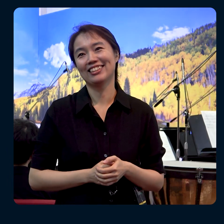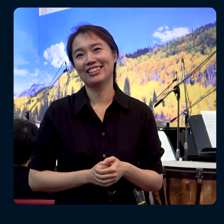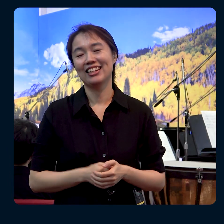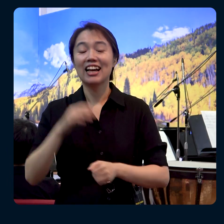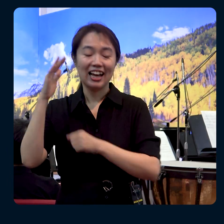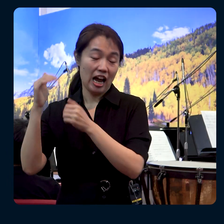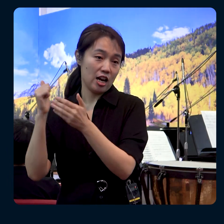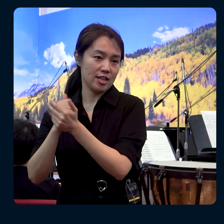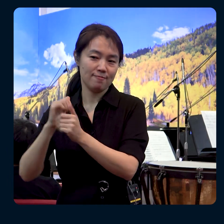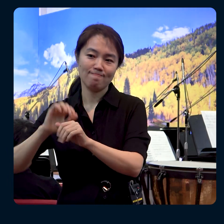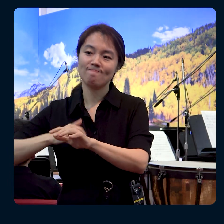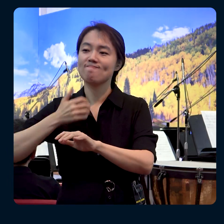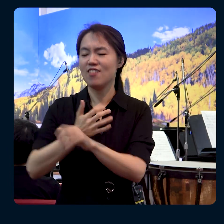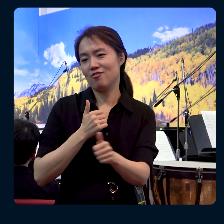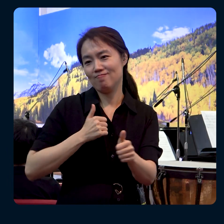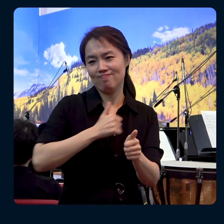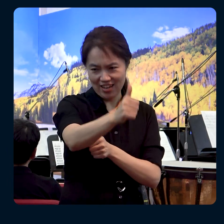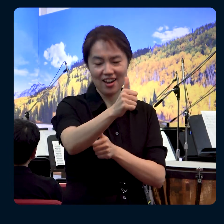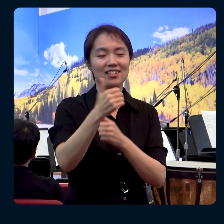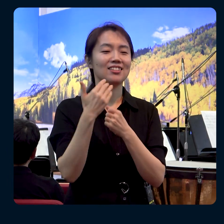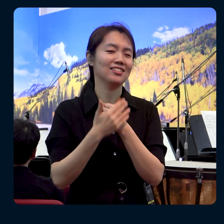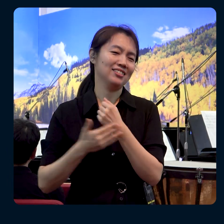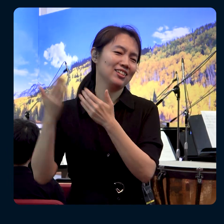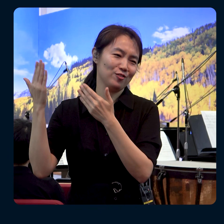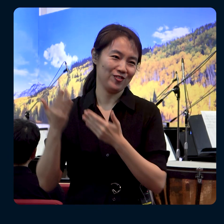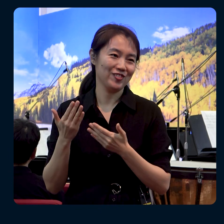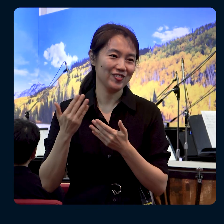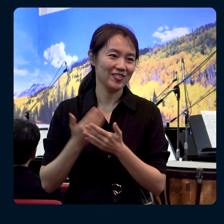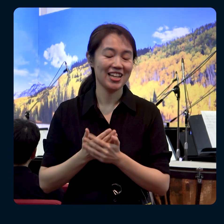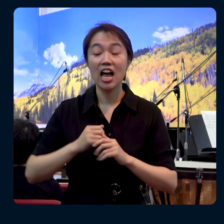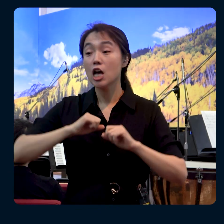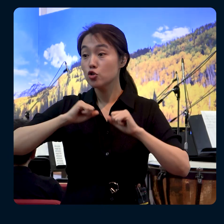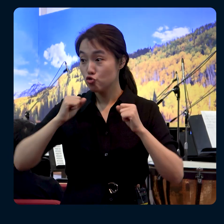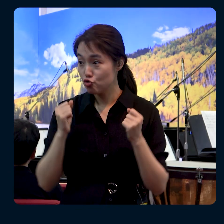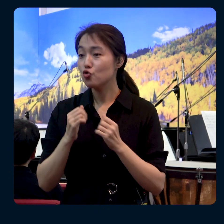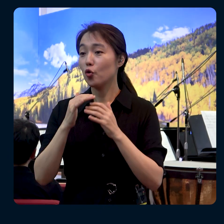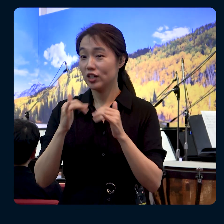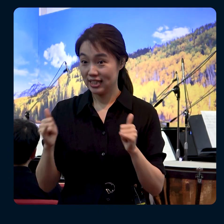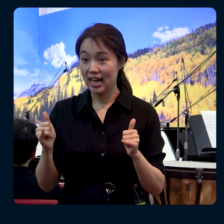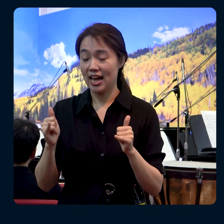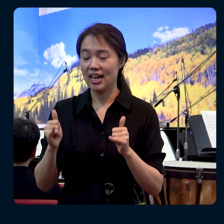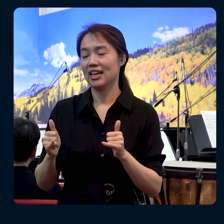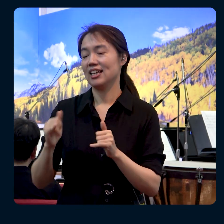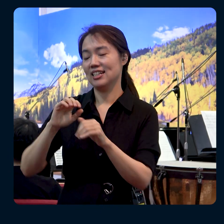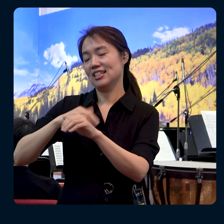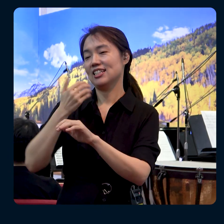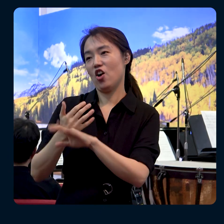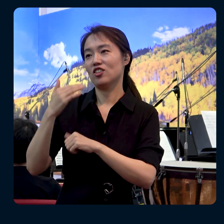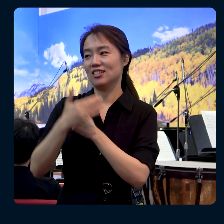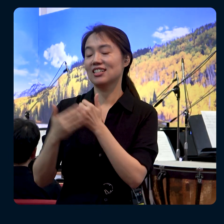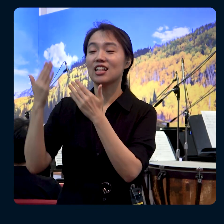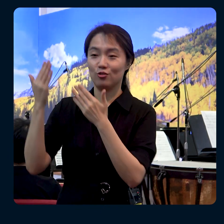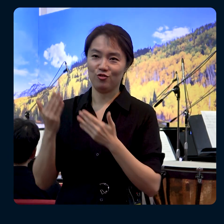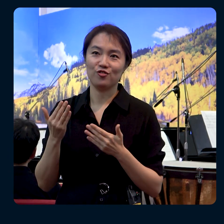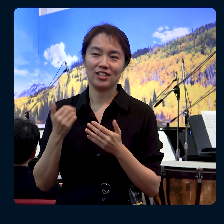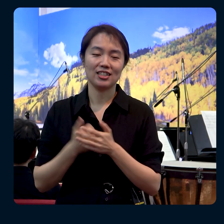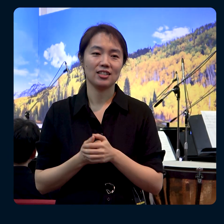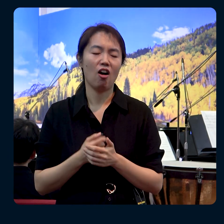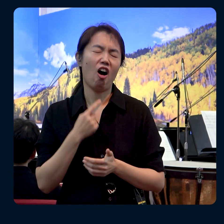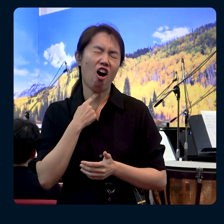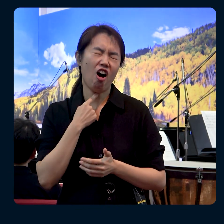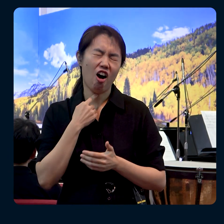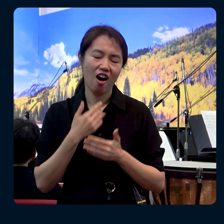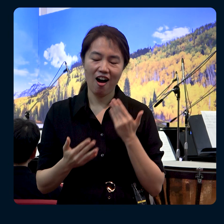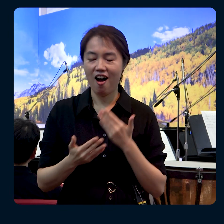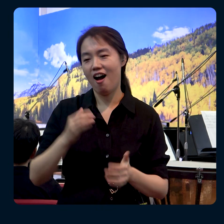하나님이 역전하시는 은혜를 행하신 것이다. 순종하는 자에게 주시는 역전하신 은혜를 행하신 아주